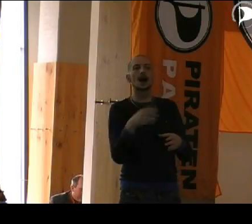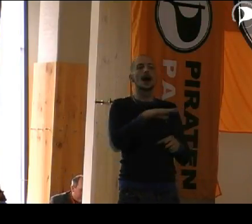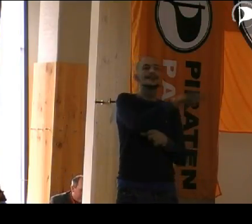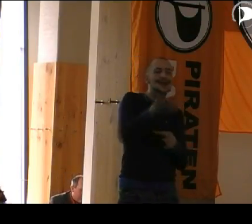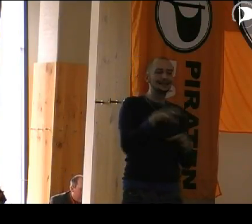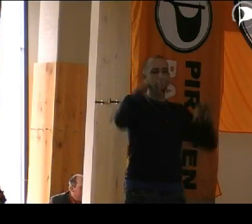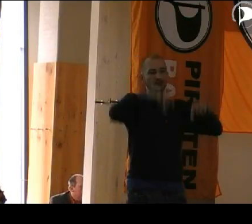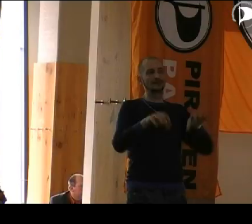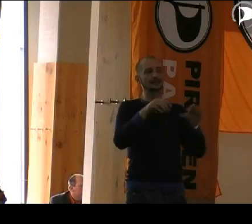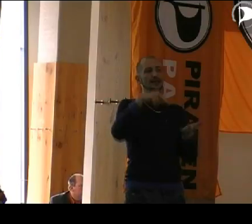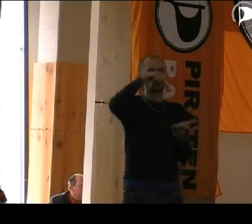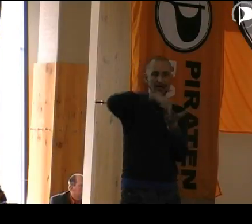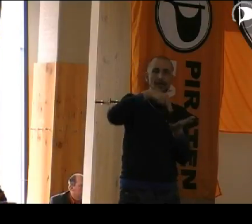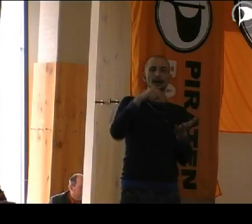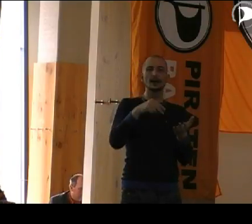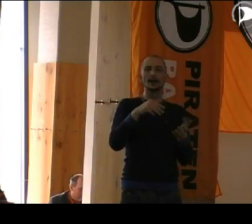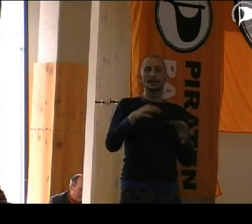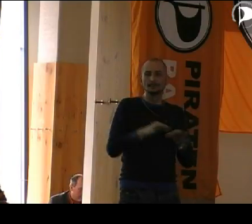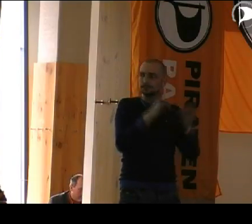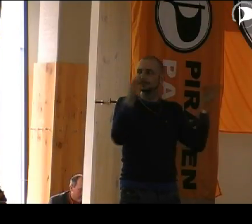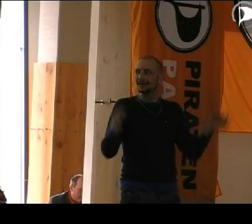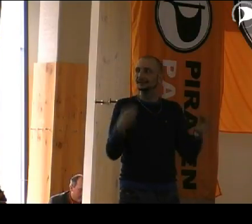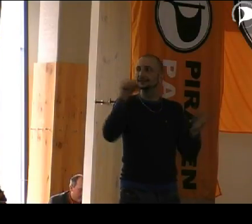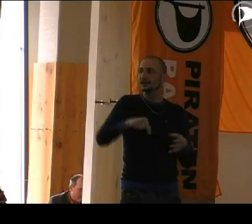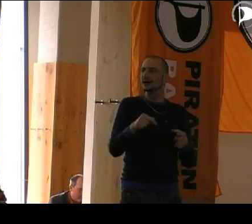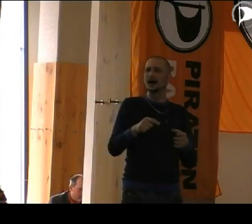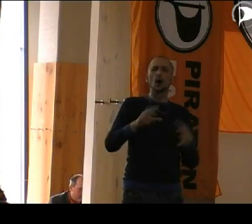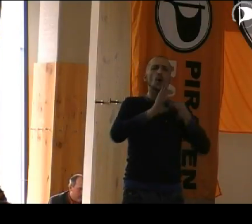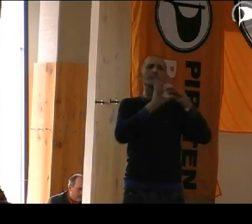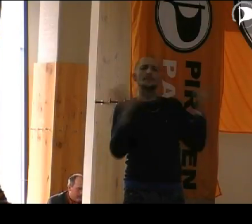ich mich einfach mal nicht